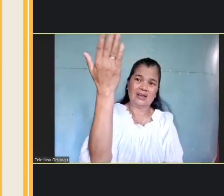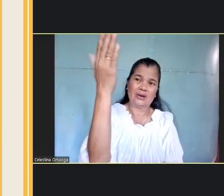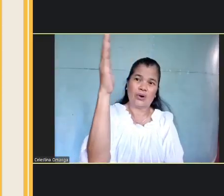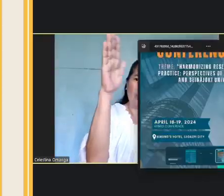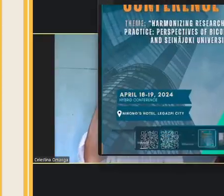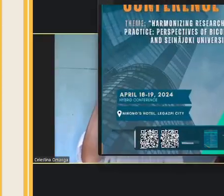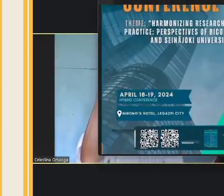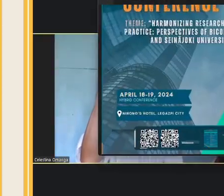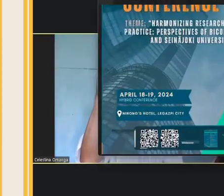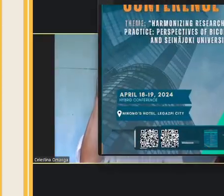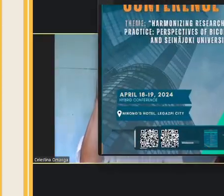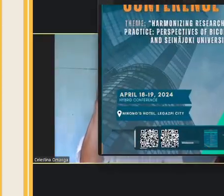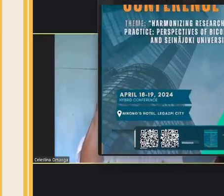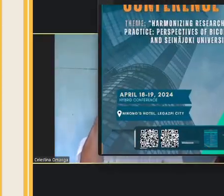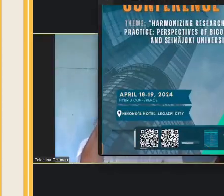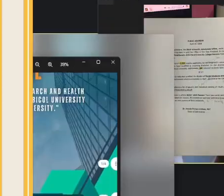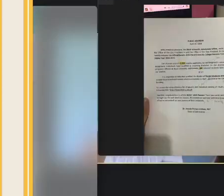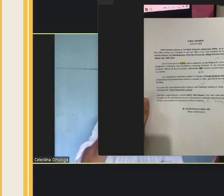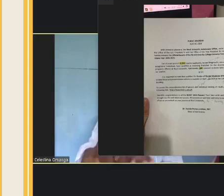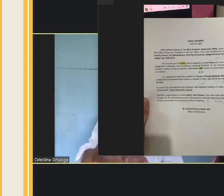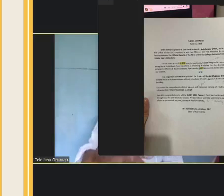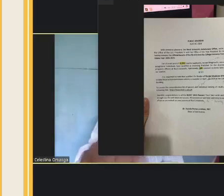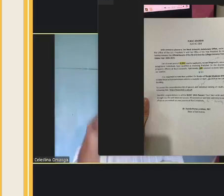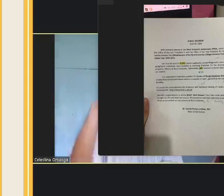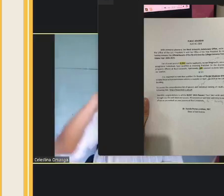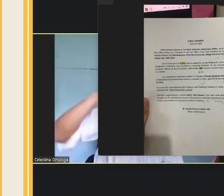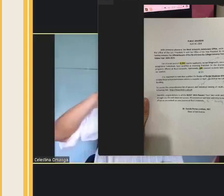rising or going down for the afternoon.